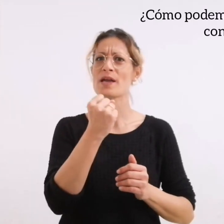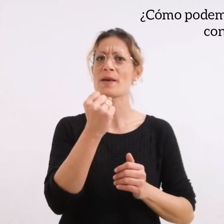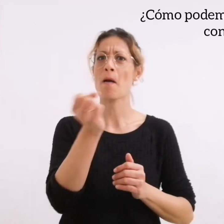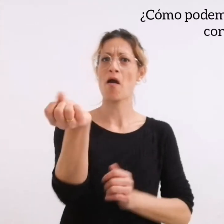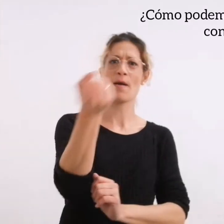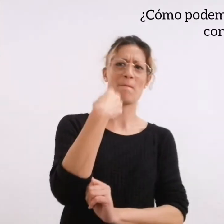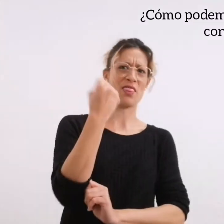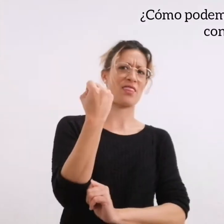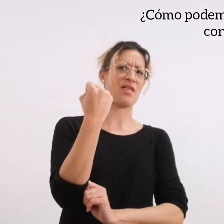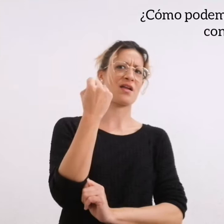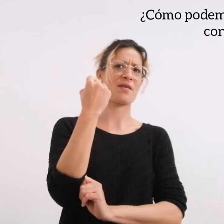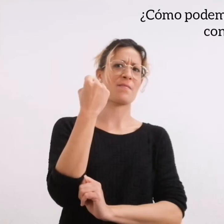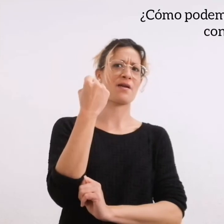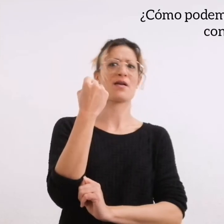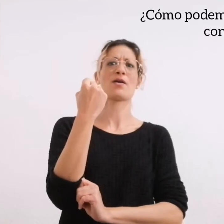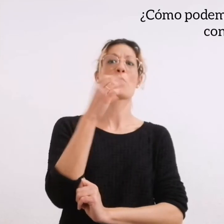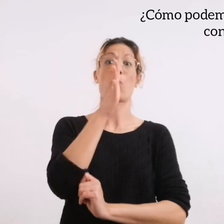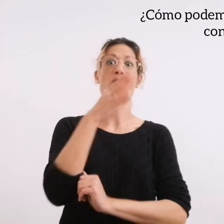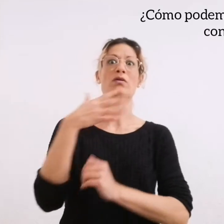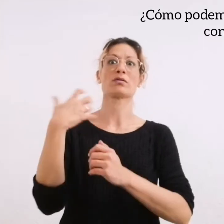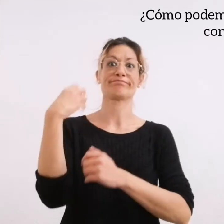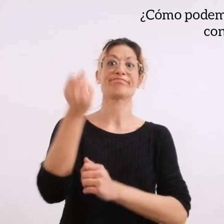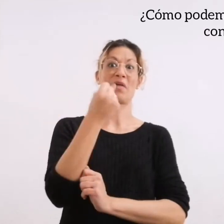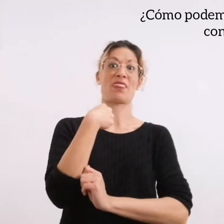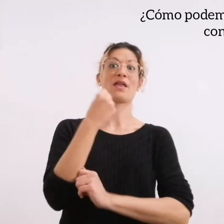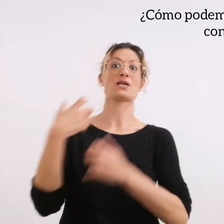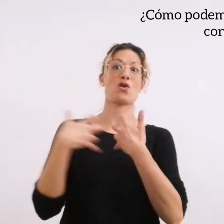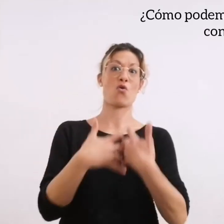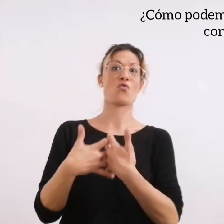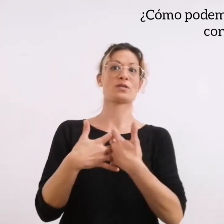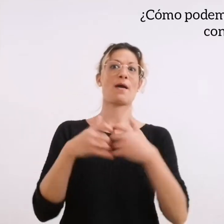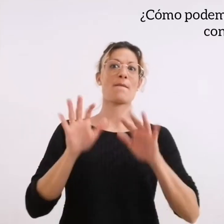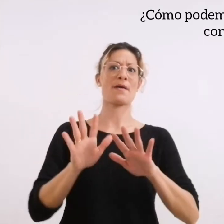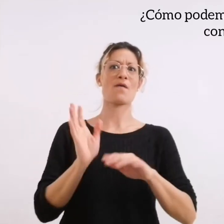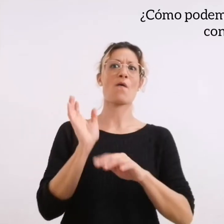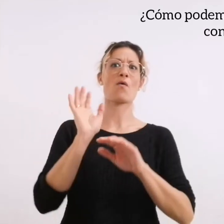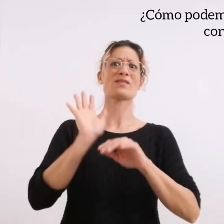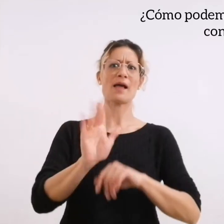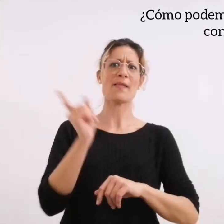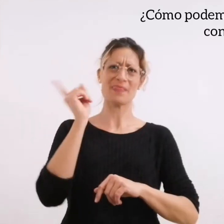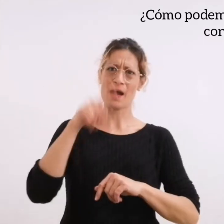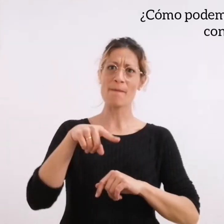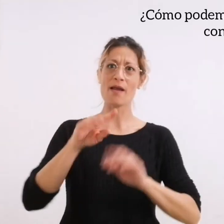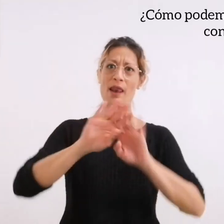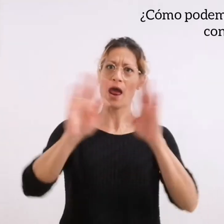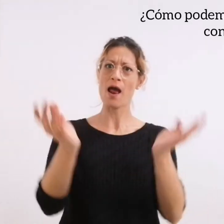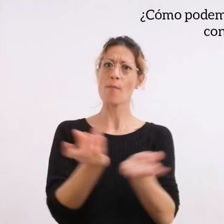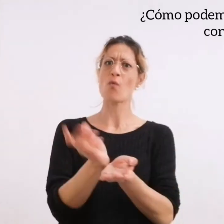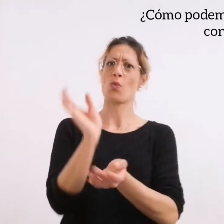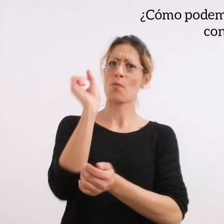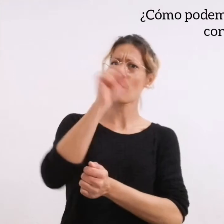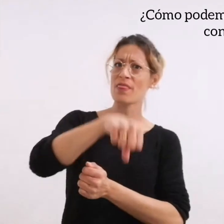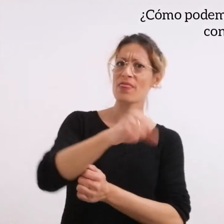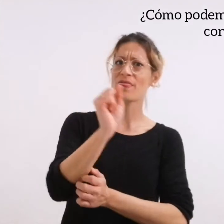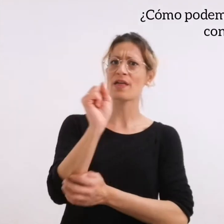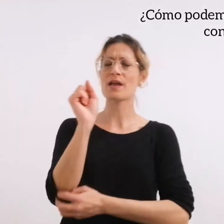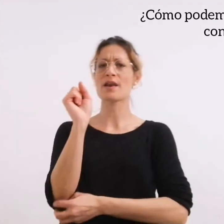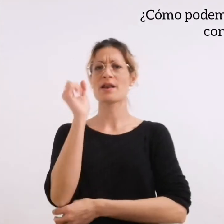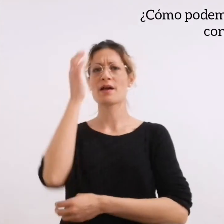que es la lucha más difícil. También para vencer este mundo. A nuestro alrededor, en ese sistema que llamamos el mundo, que es un